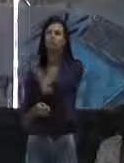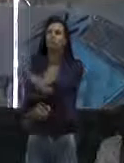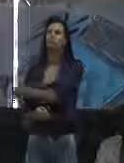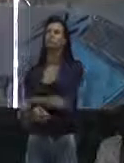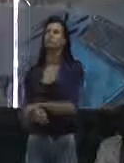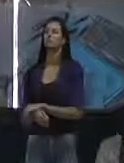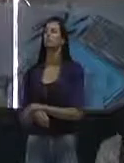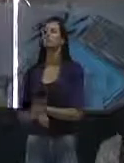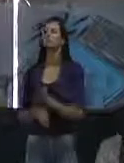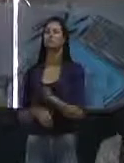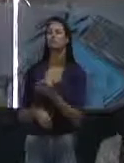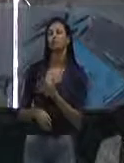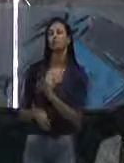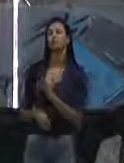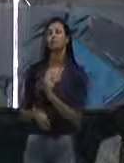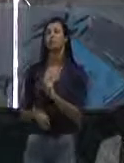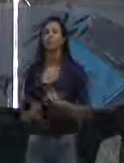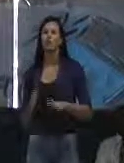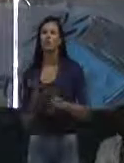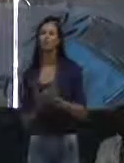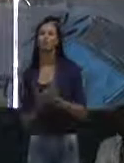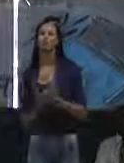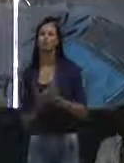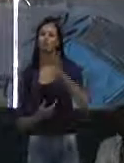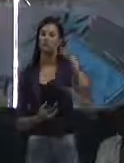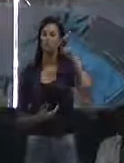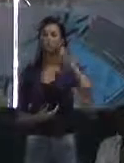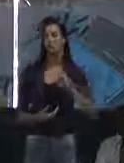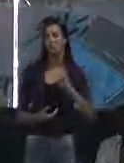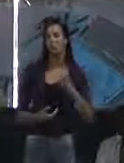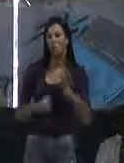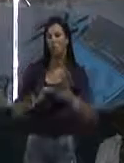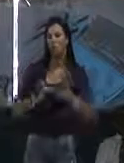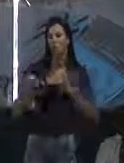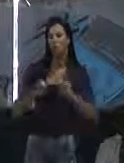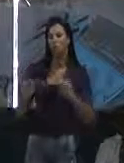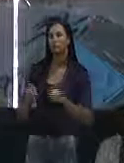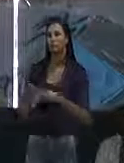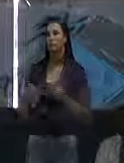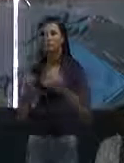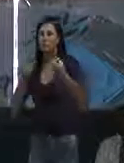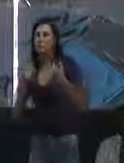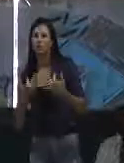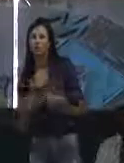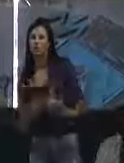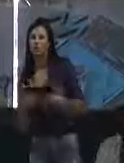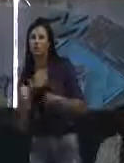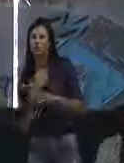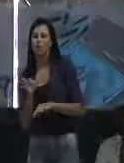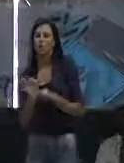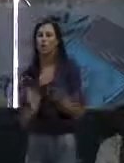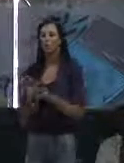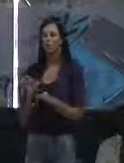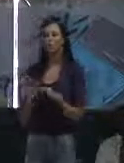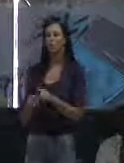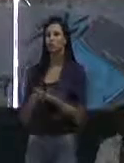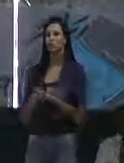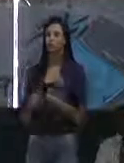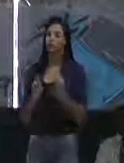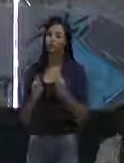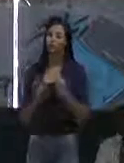Talvez essa aula do direito ou as informações, as orientações jurídicas, talvez estão sendo mal